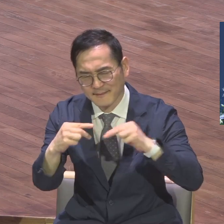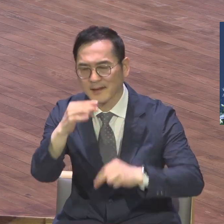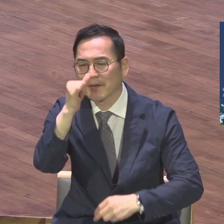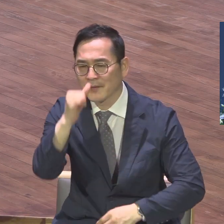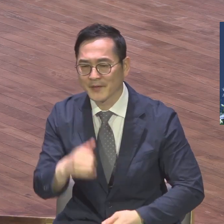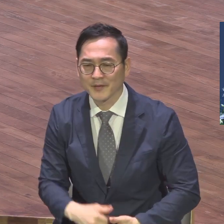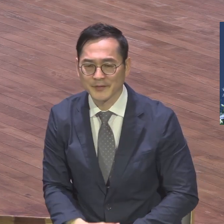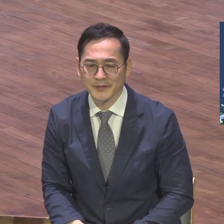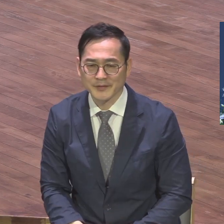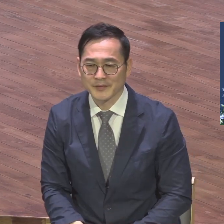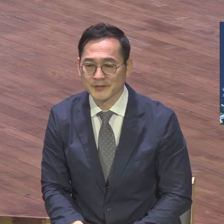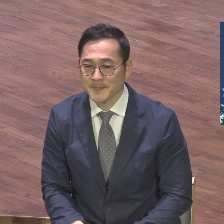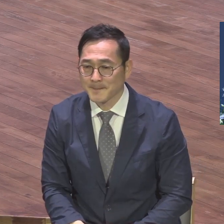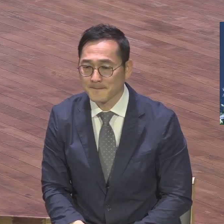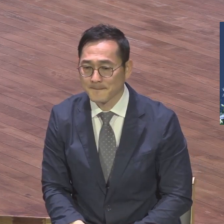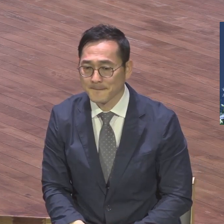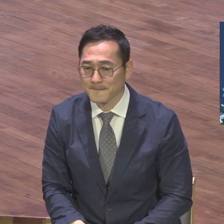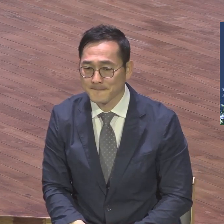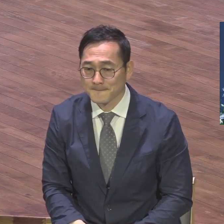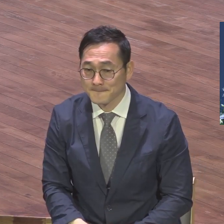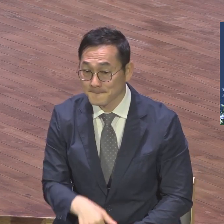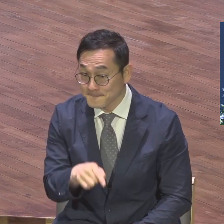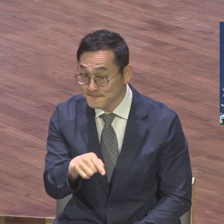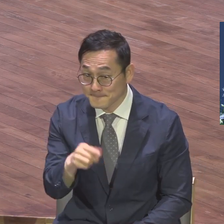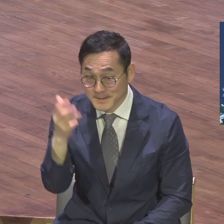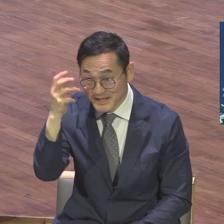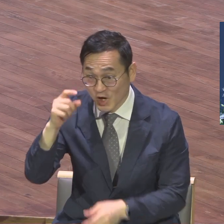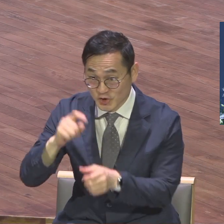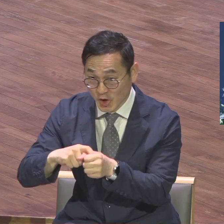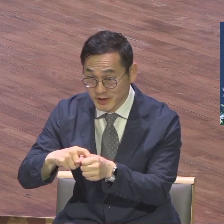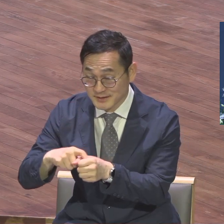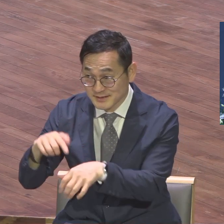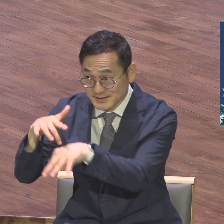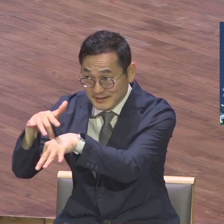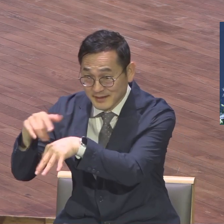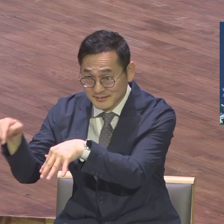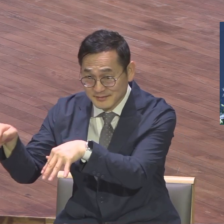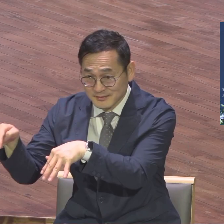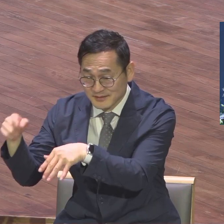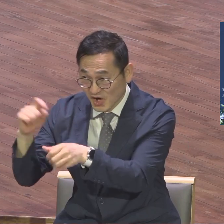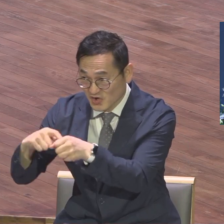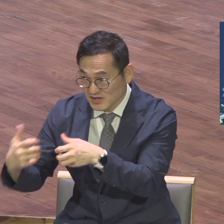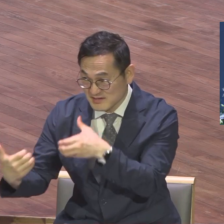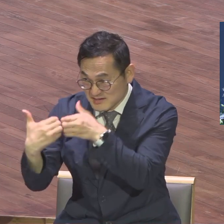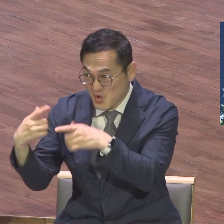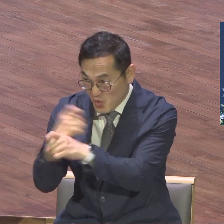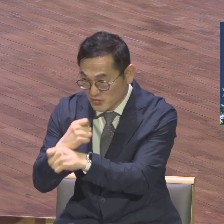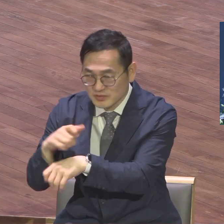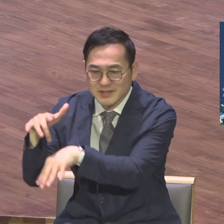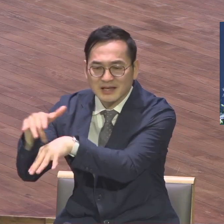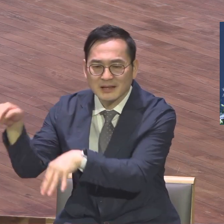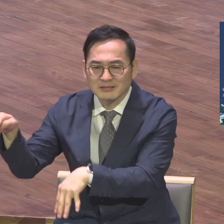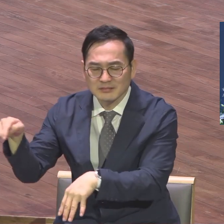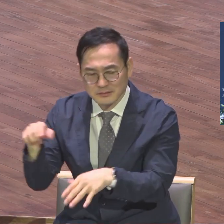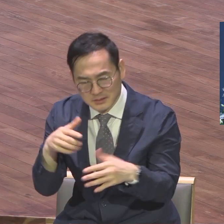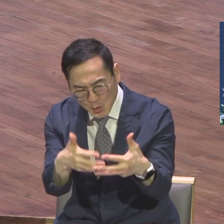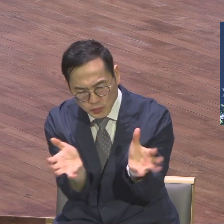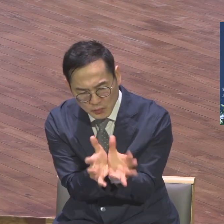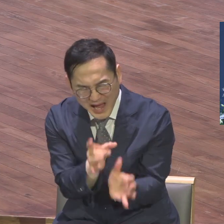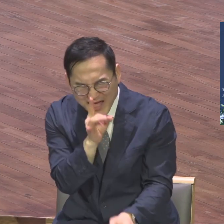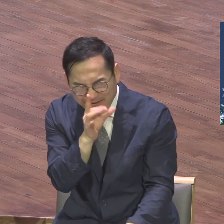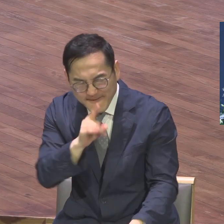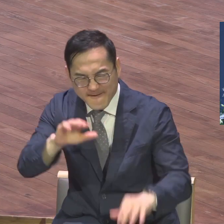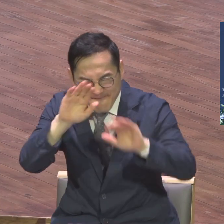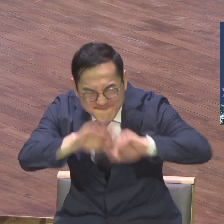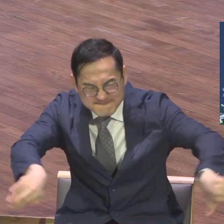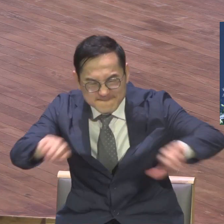공동체 하나 되기가 쉽지 않아요. 왜냐? 영적 대적자, 이 사단 마귀, 이 귀신, 이건 어떻게 해서든지 교회가